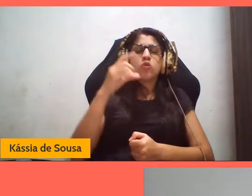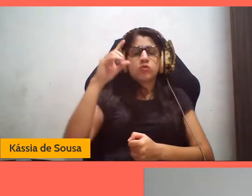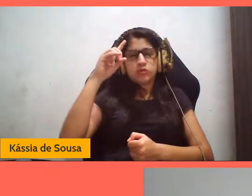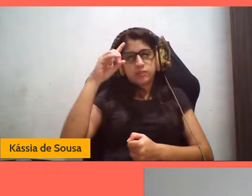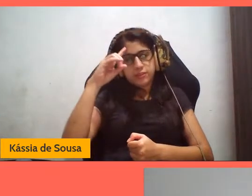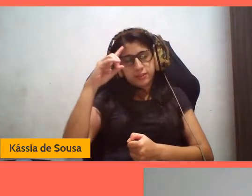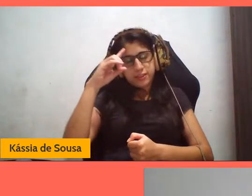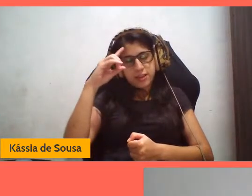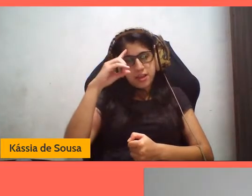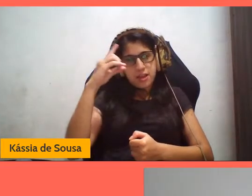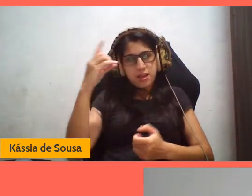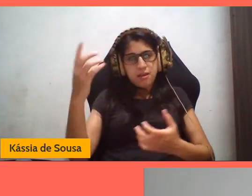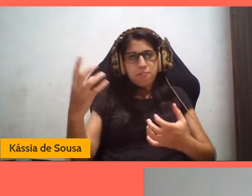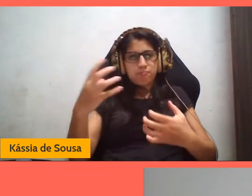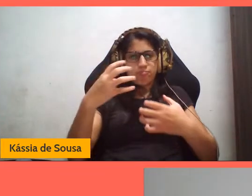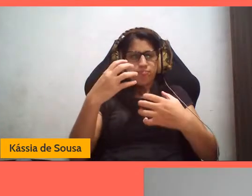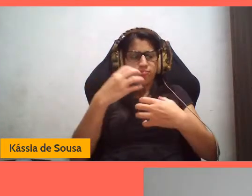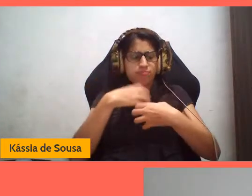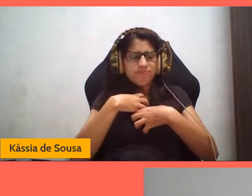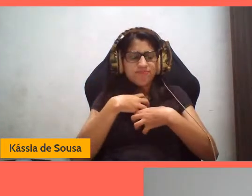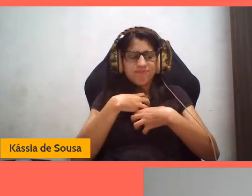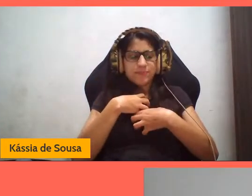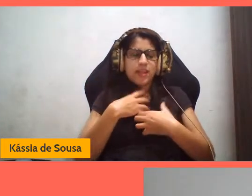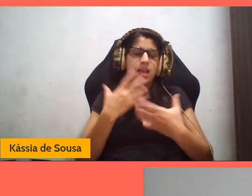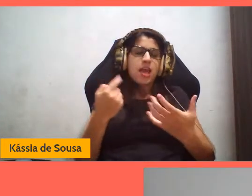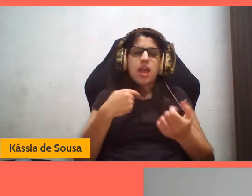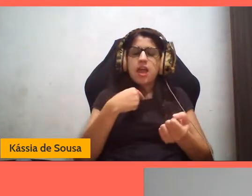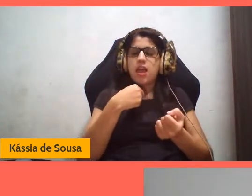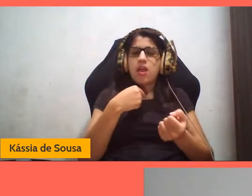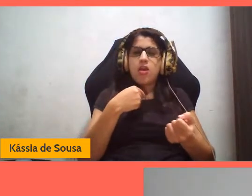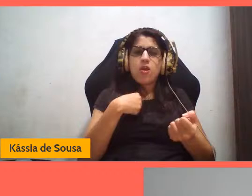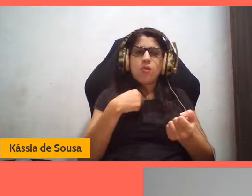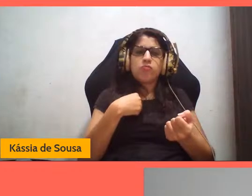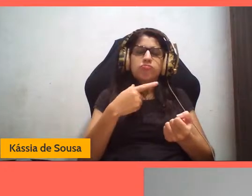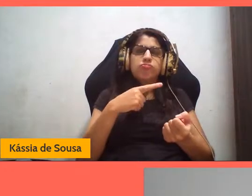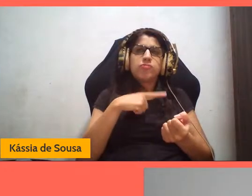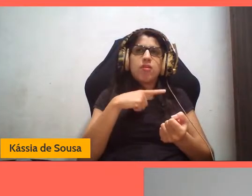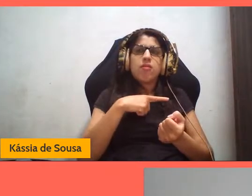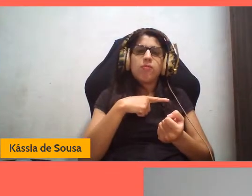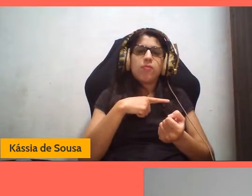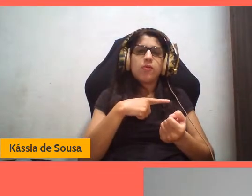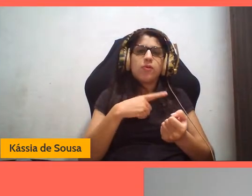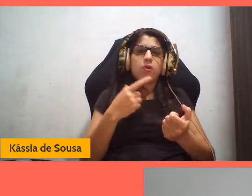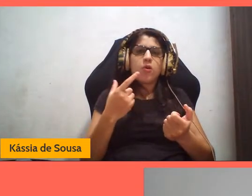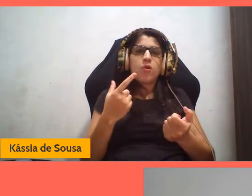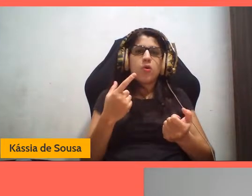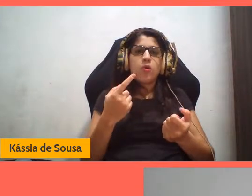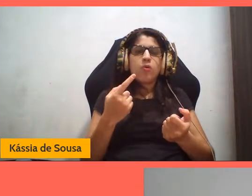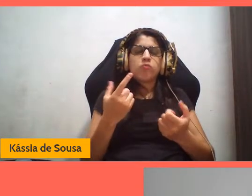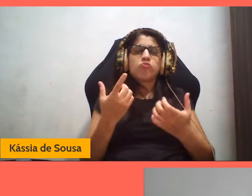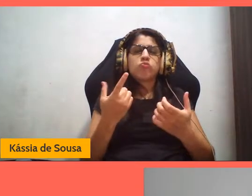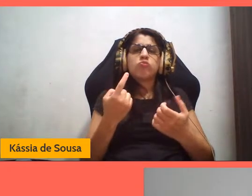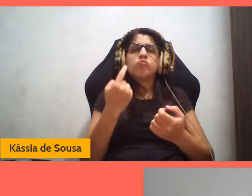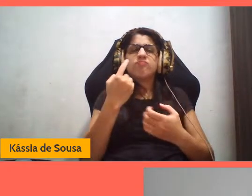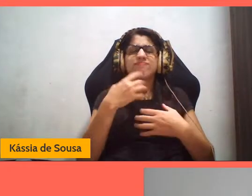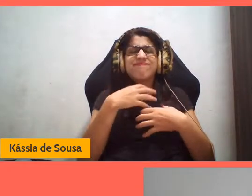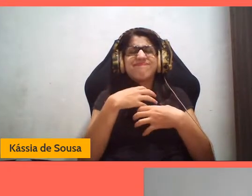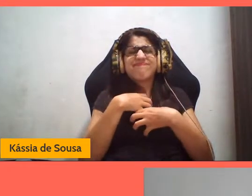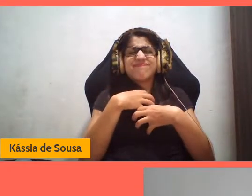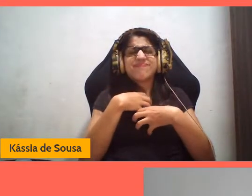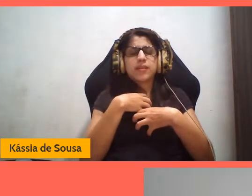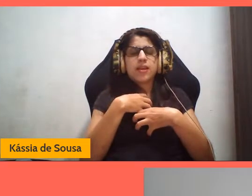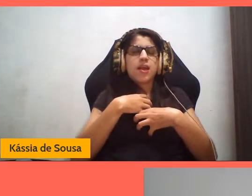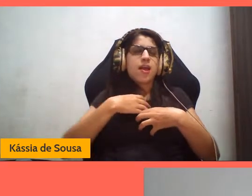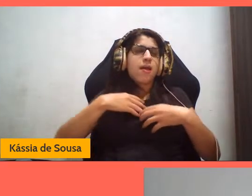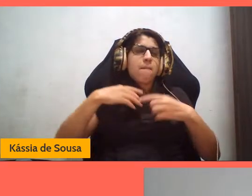intensos, não é, Rondon? Eu tenho, assim, um sentimento